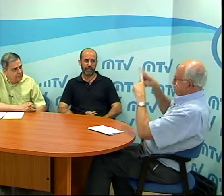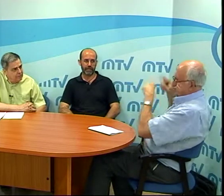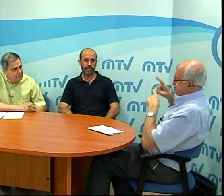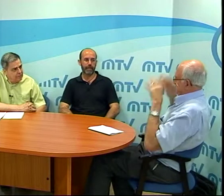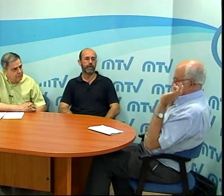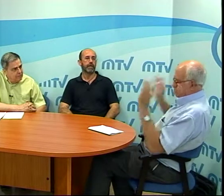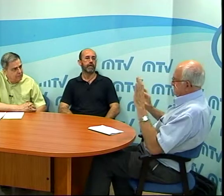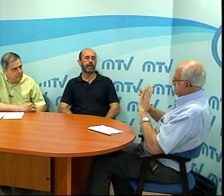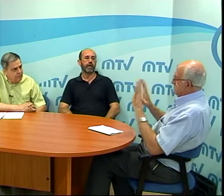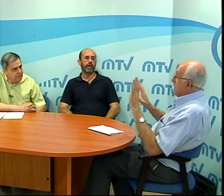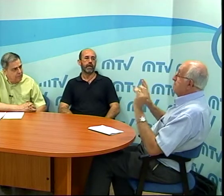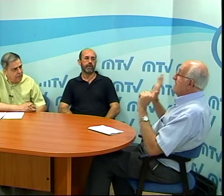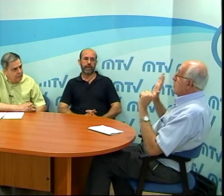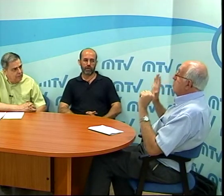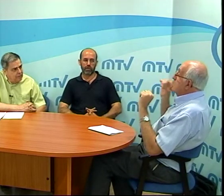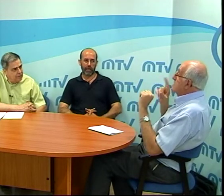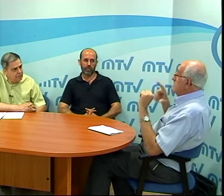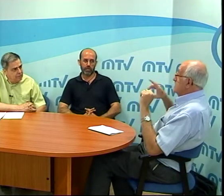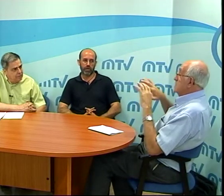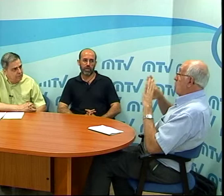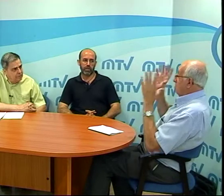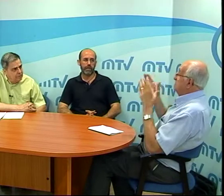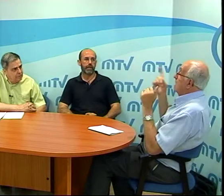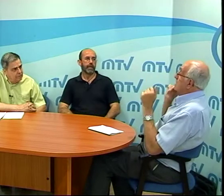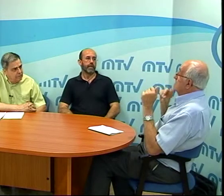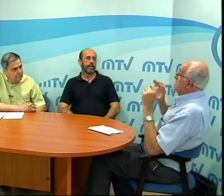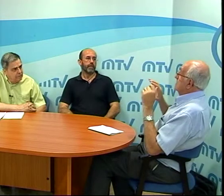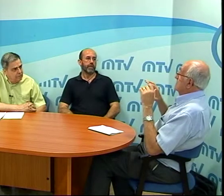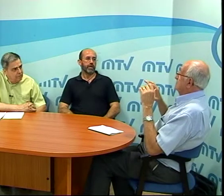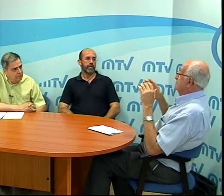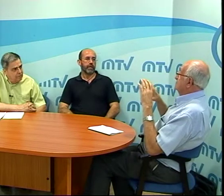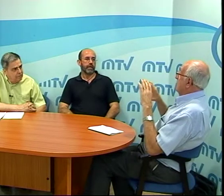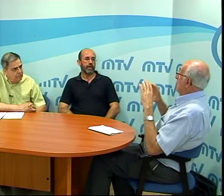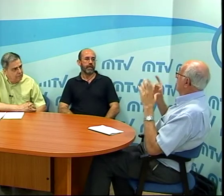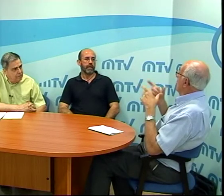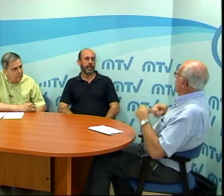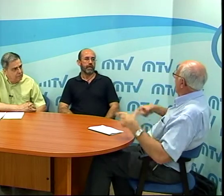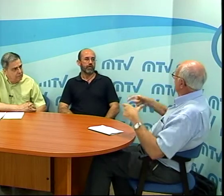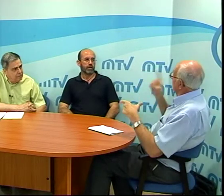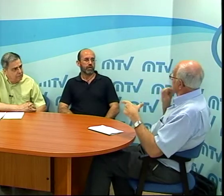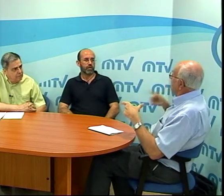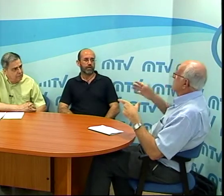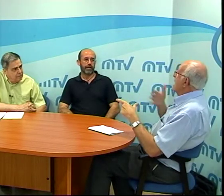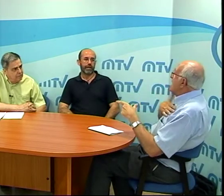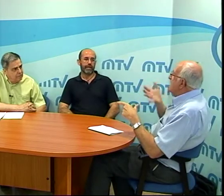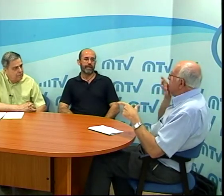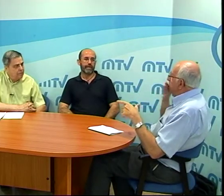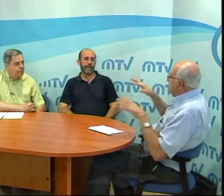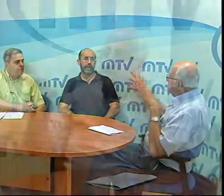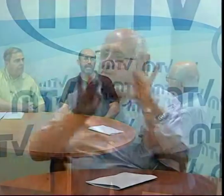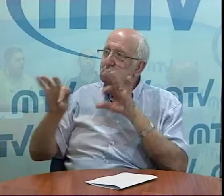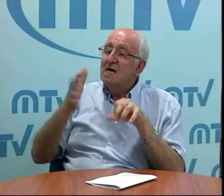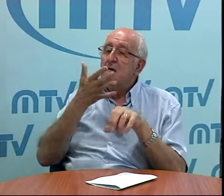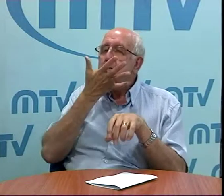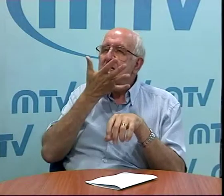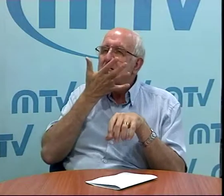totalmente diferente. No tiene nada que ver con la lengua de signos española. Pero nosotros sí